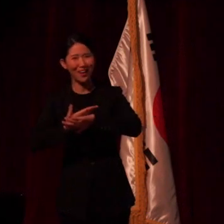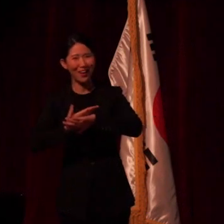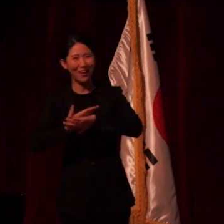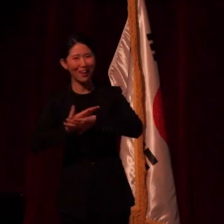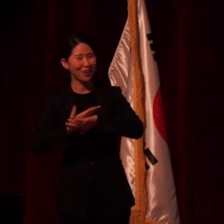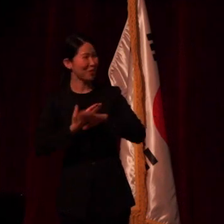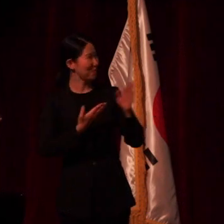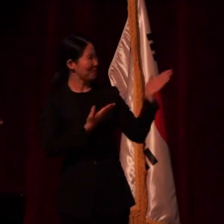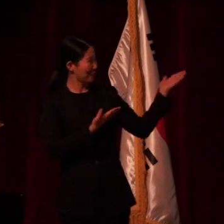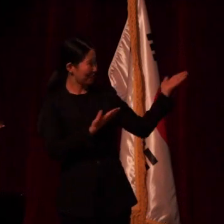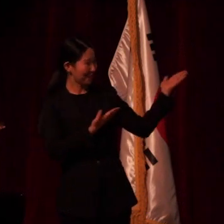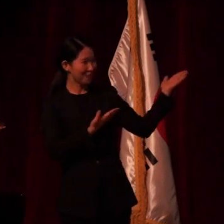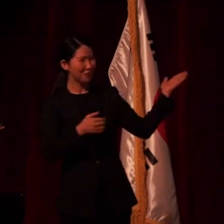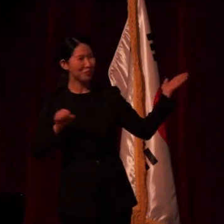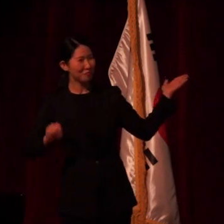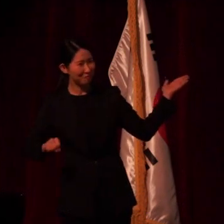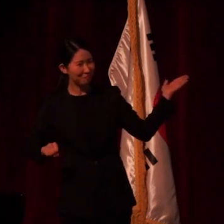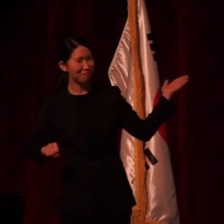똑똑똑.